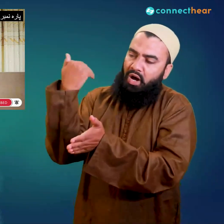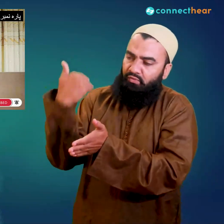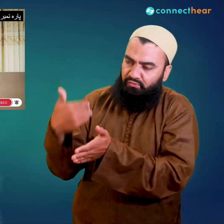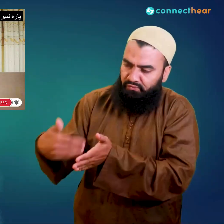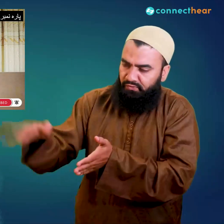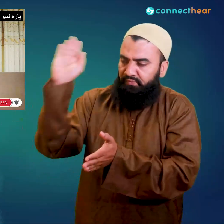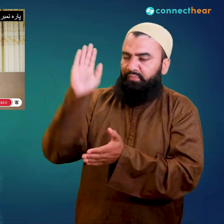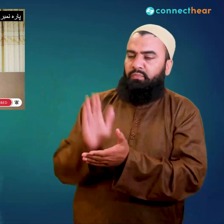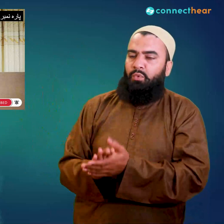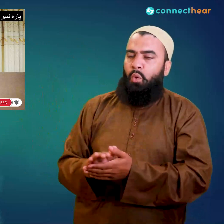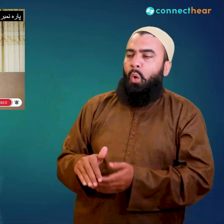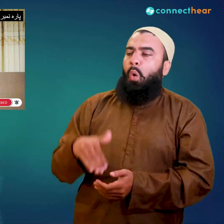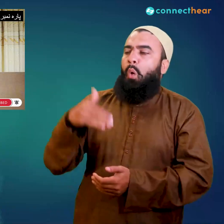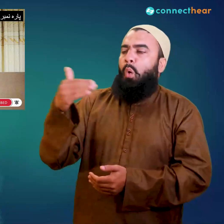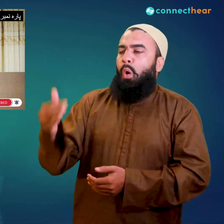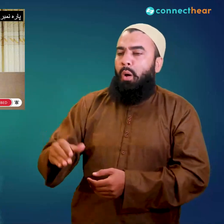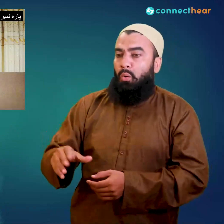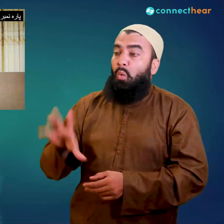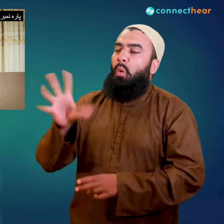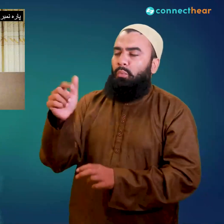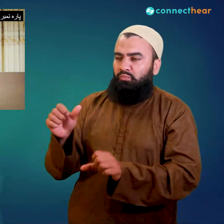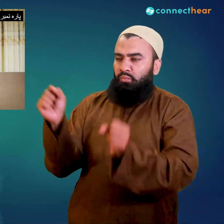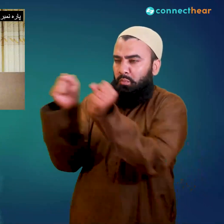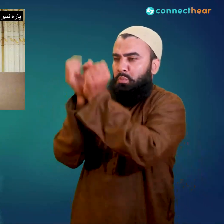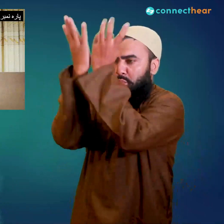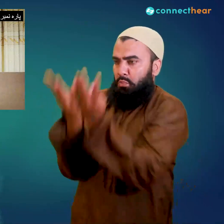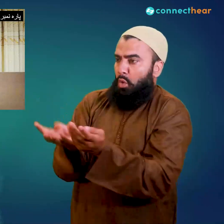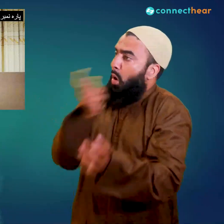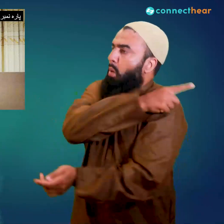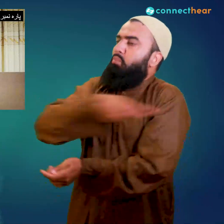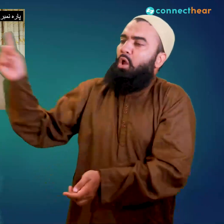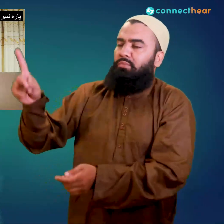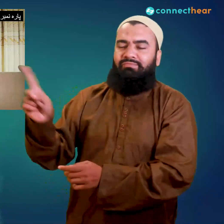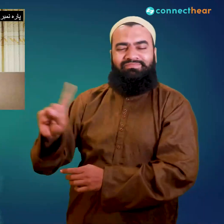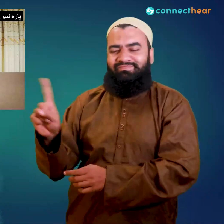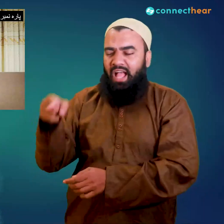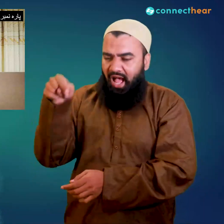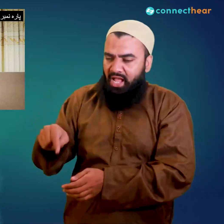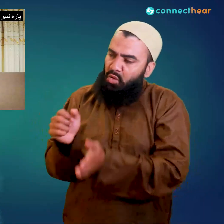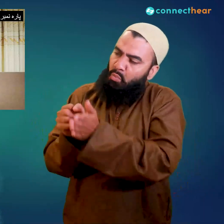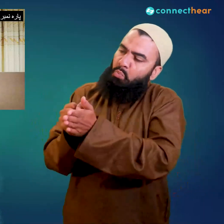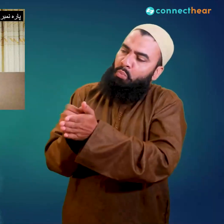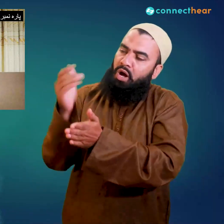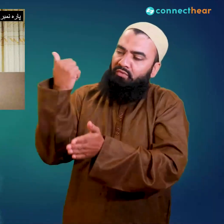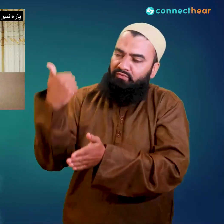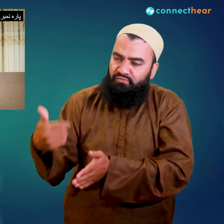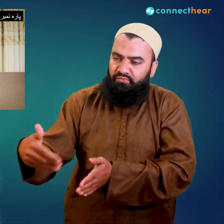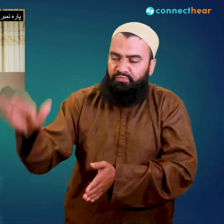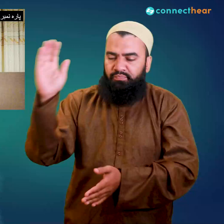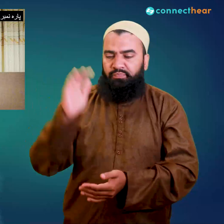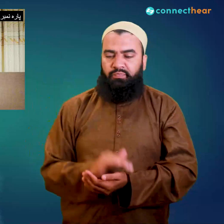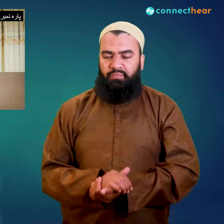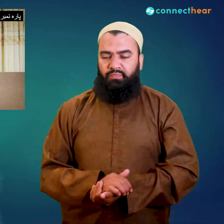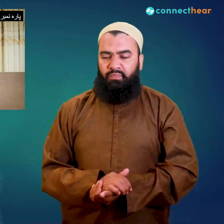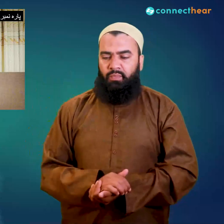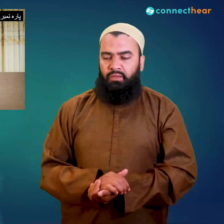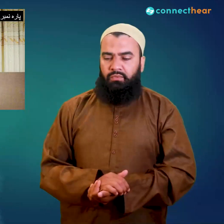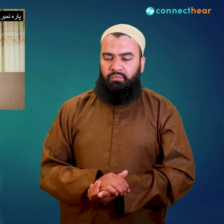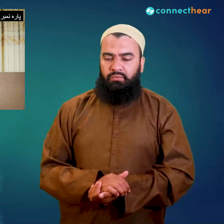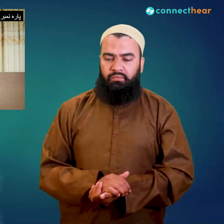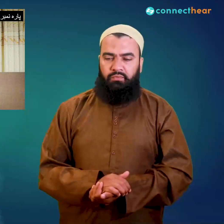کیا جا رہا ہے اور تمہیں کوئی سزا نہیں دی جائے گی۔ آیت نمبر 93 میں یہ فرمایا اپنے بھائیوں